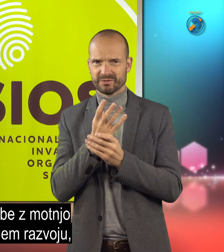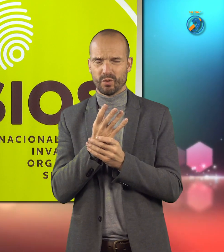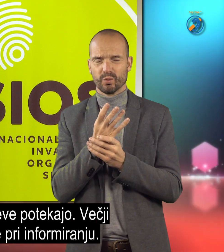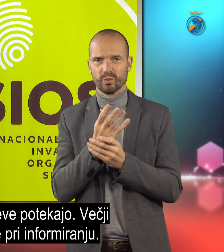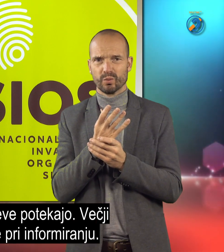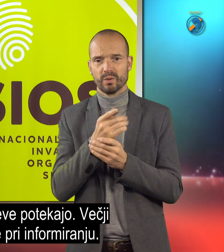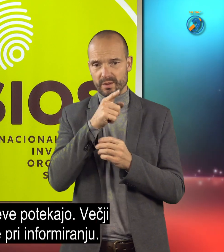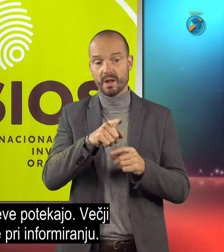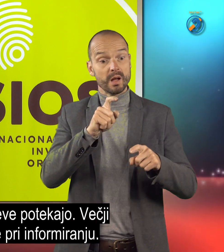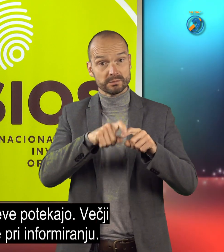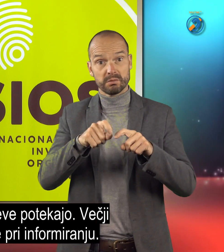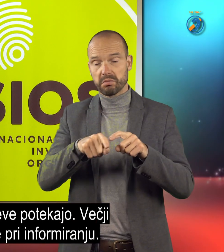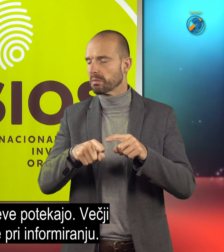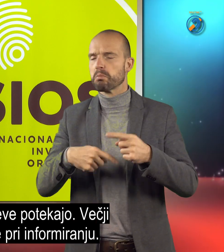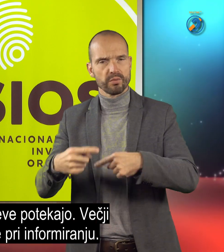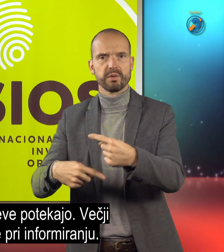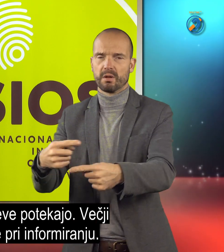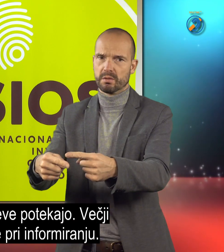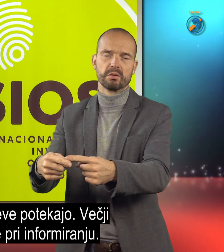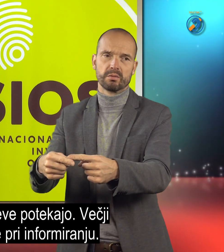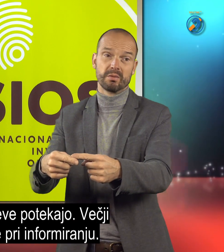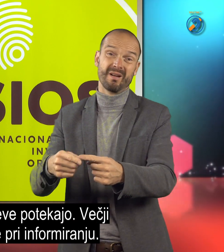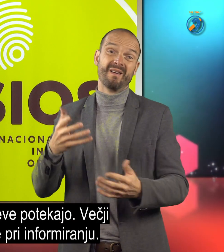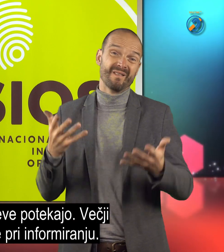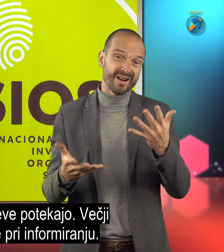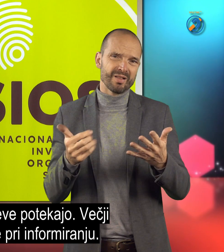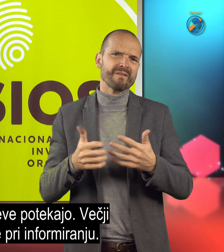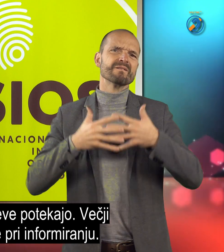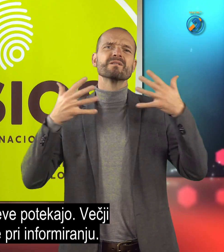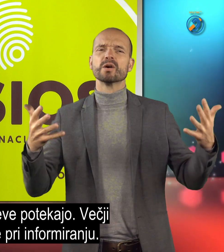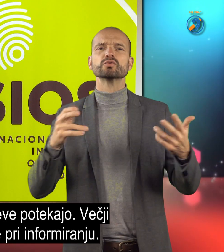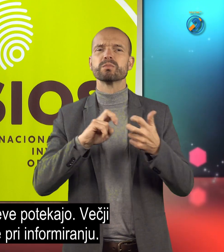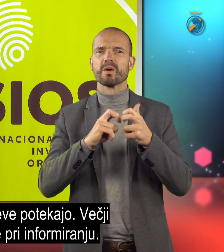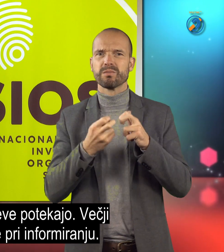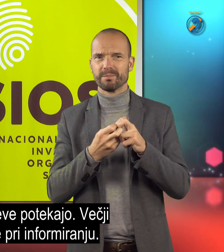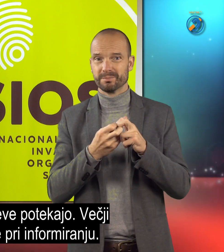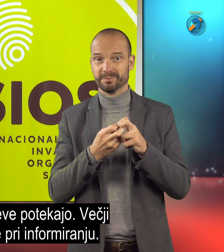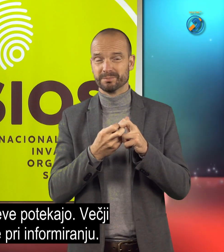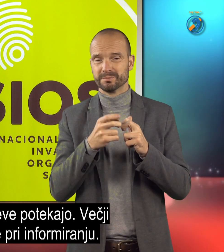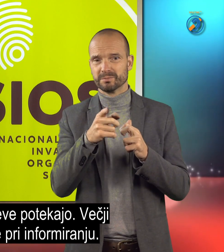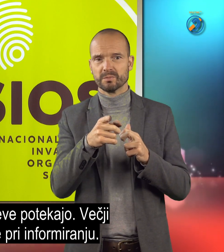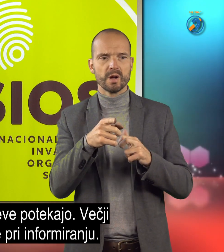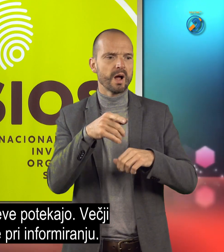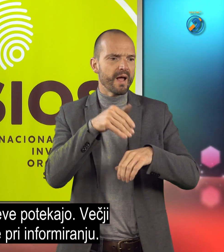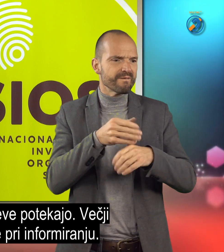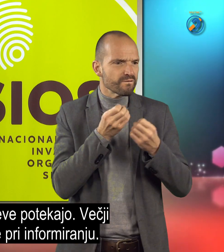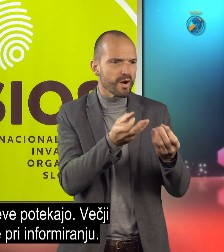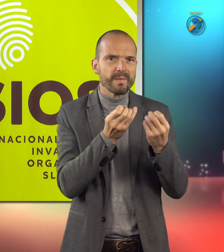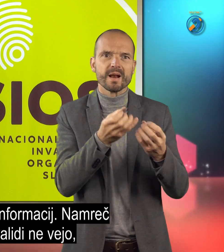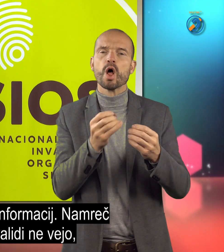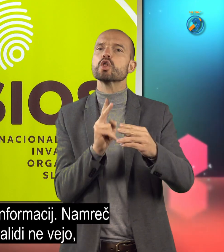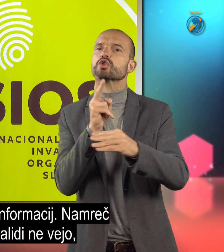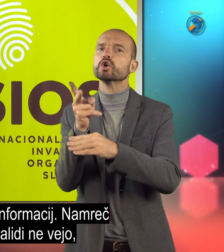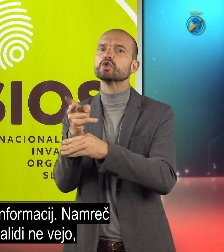vsi ostali, tako da te zadeve potekajo. Verjetno je pa večji problem ravno o informiranju